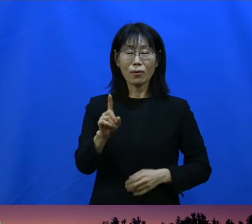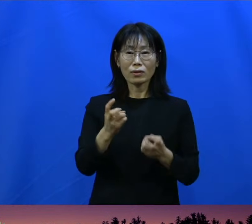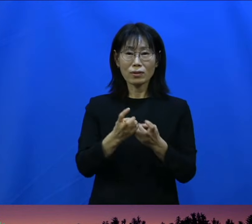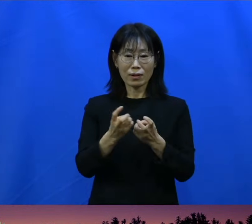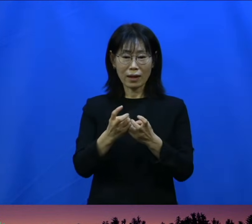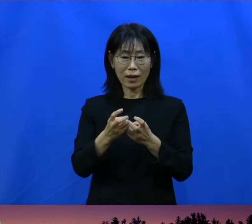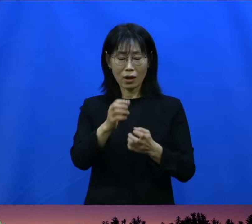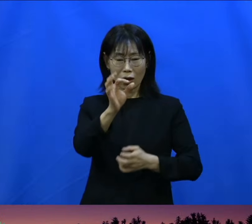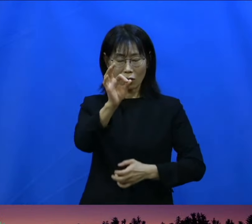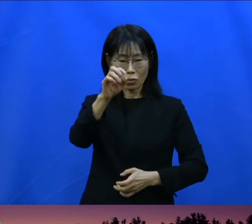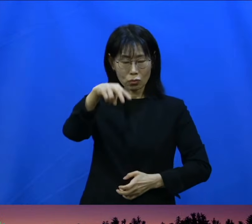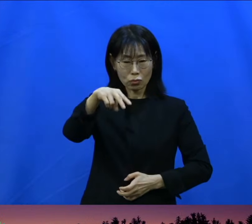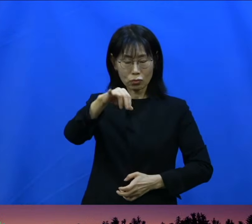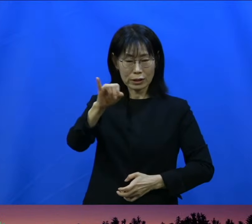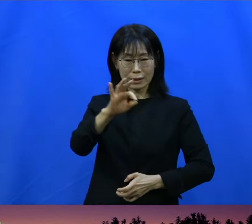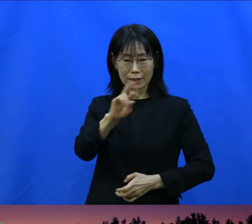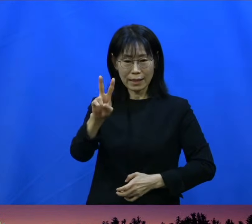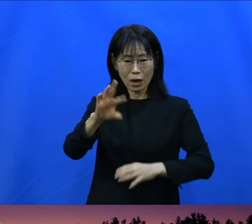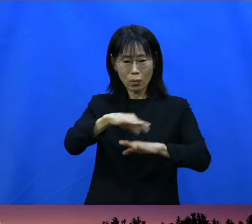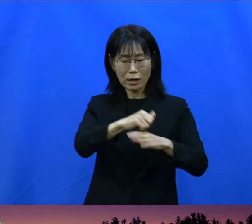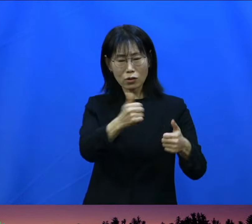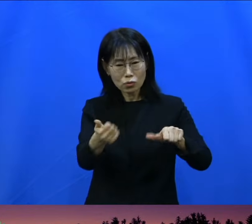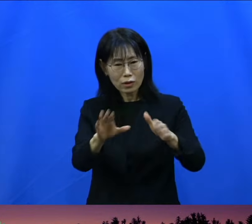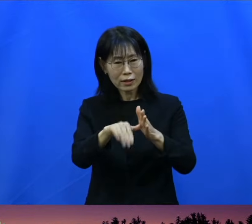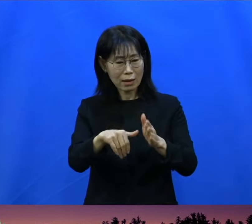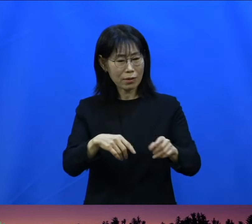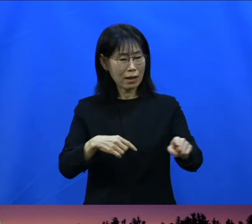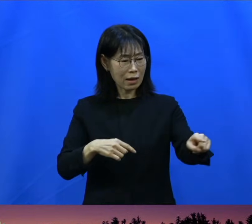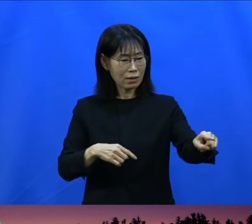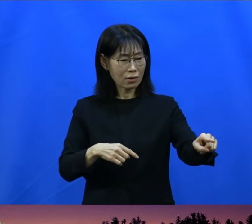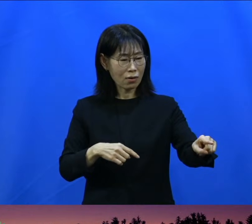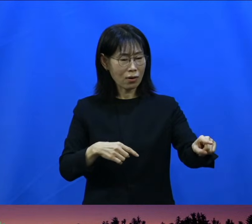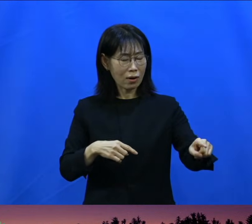그렇게 반응하죠. 화로다 나여 망하게 되었도다 그랬어요.